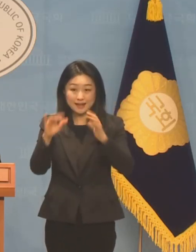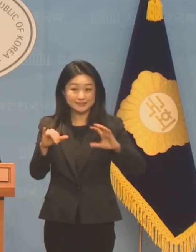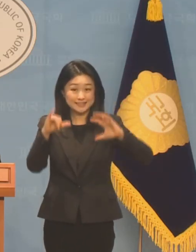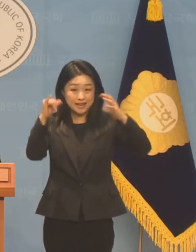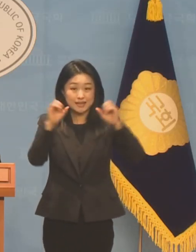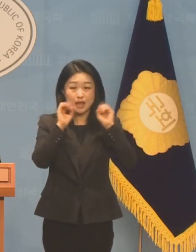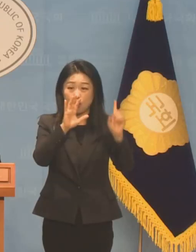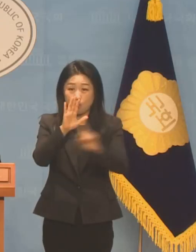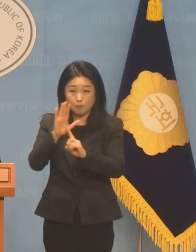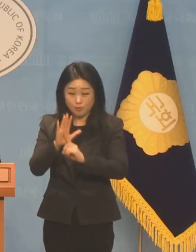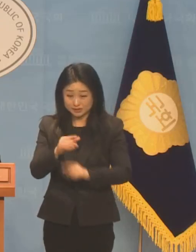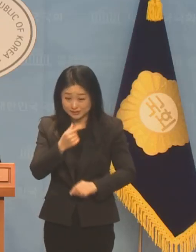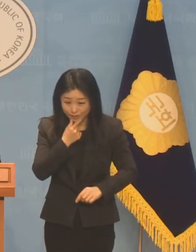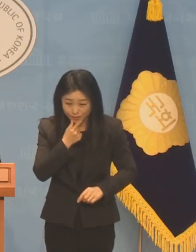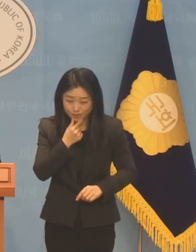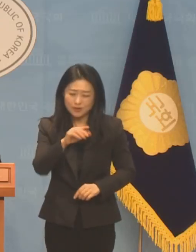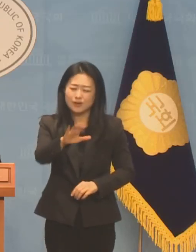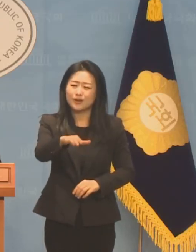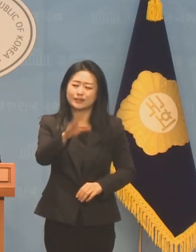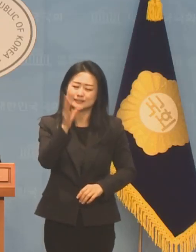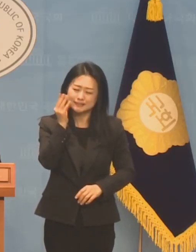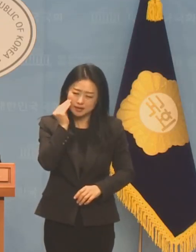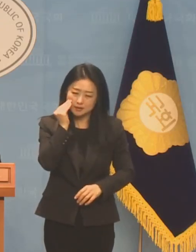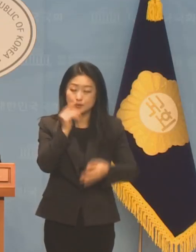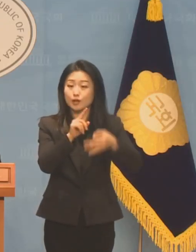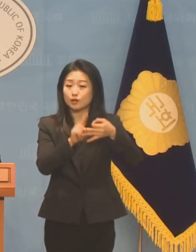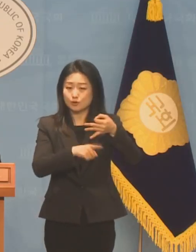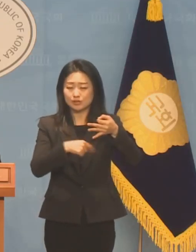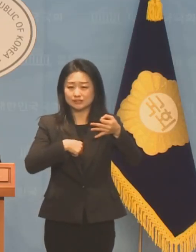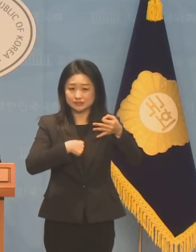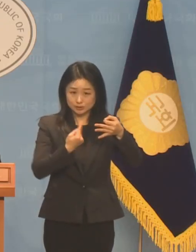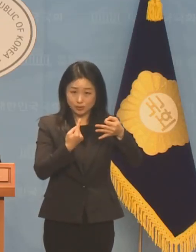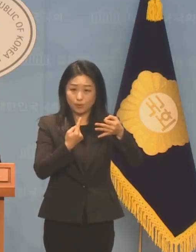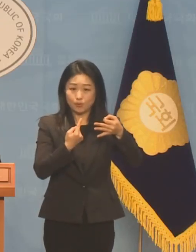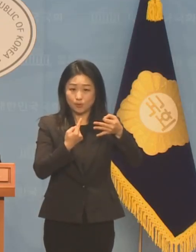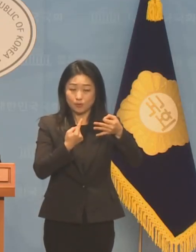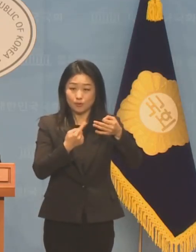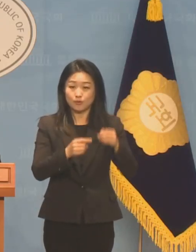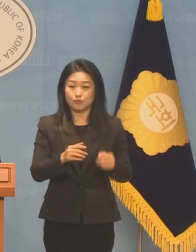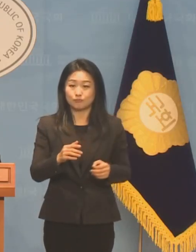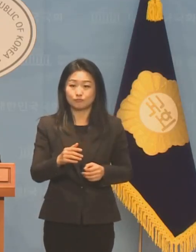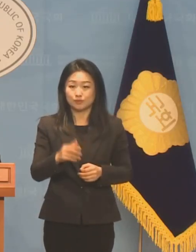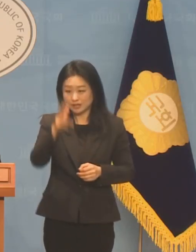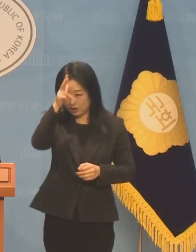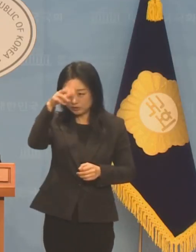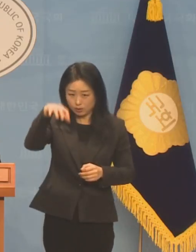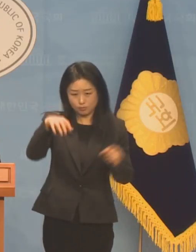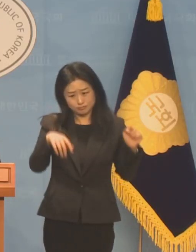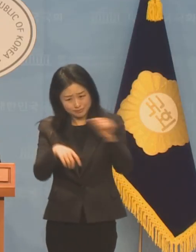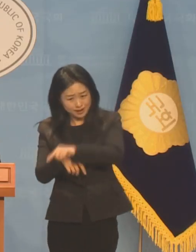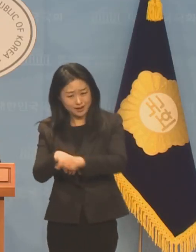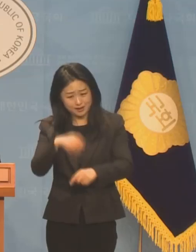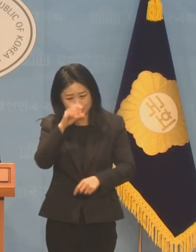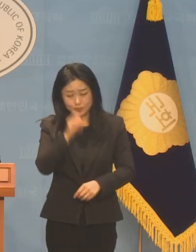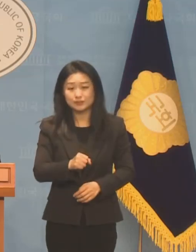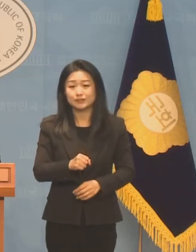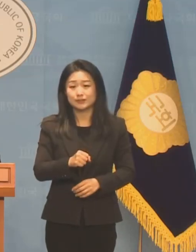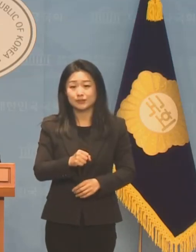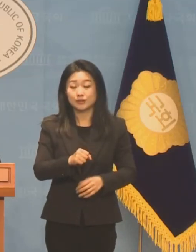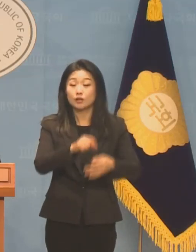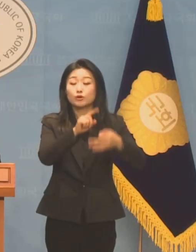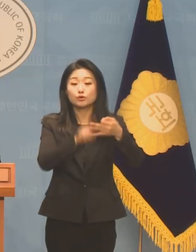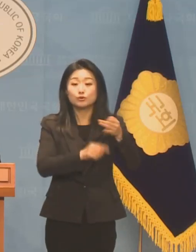세계에 선전하기 싫으면 진작 윤석열이 스스로 걸어 나왔으면 될 일입니다. 내란숙의